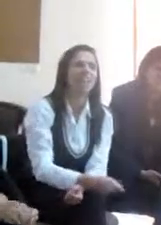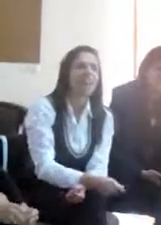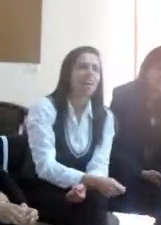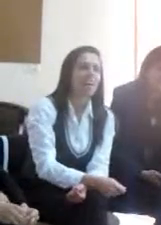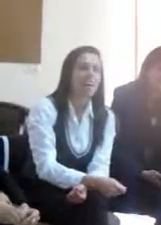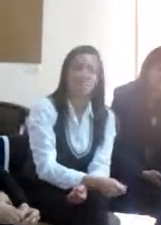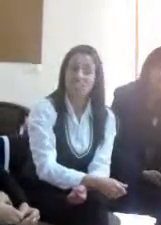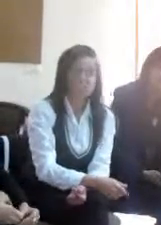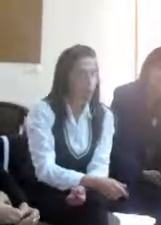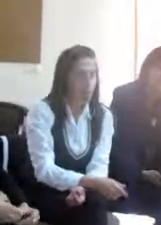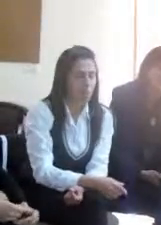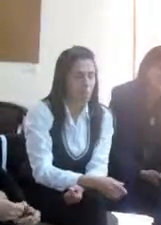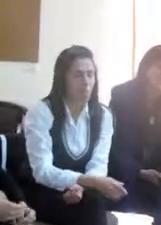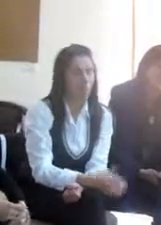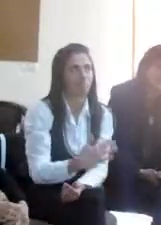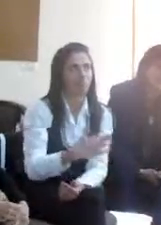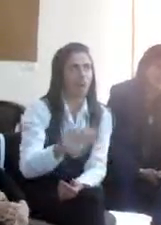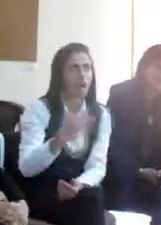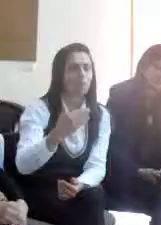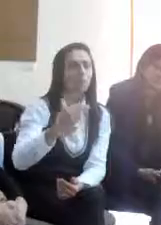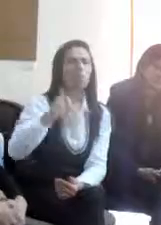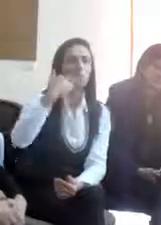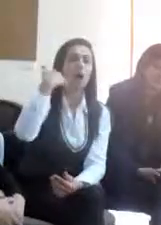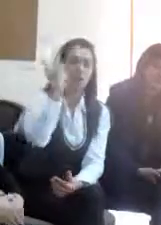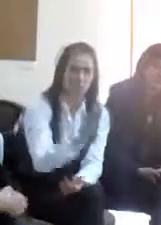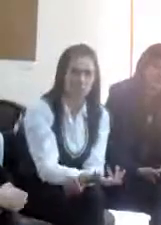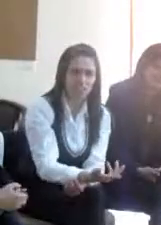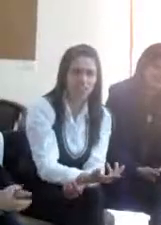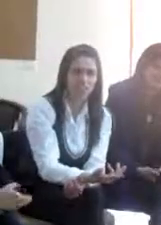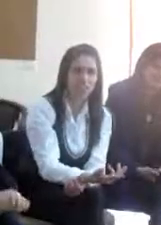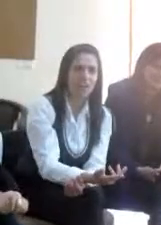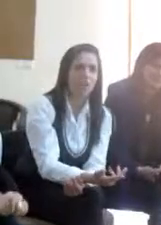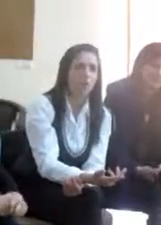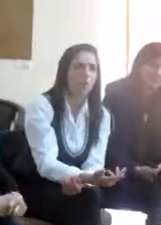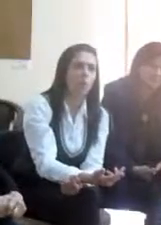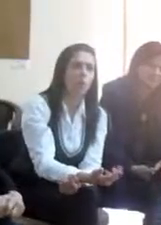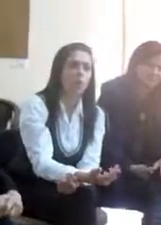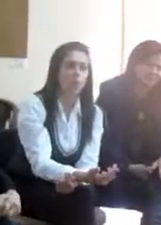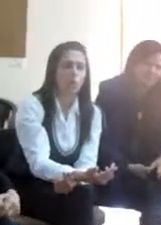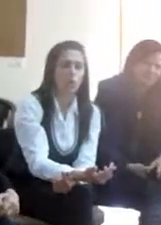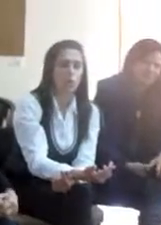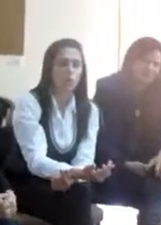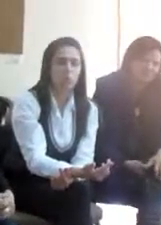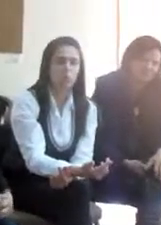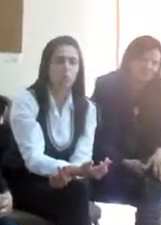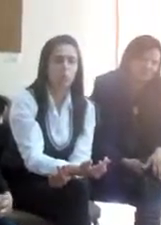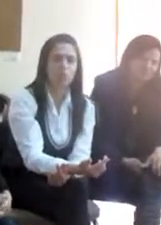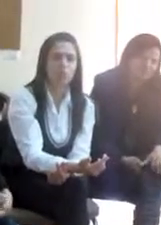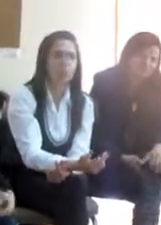أنت؟ كثير تفهمي أكثر.